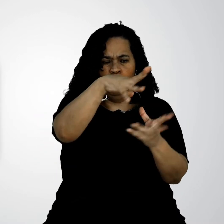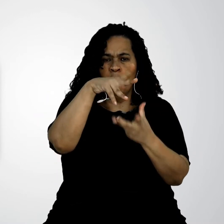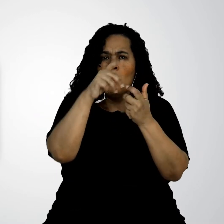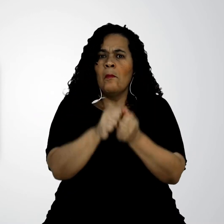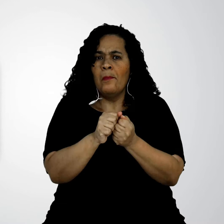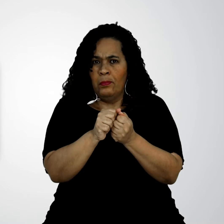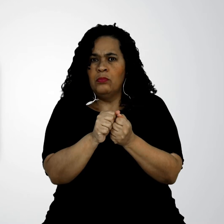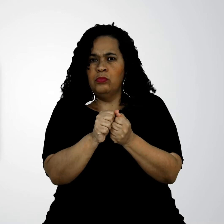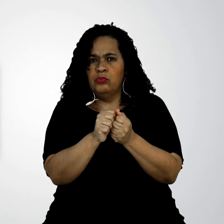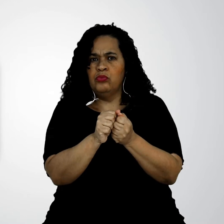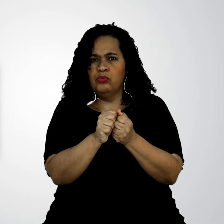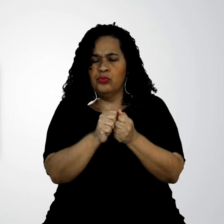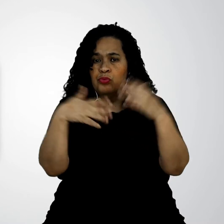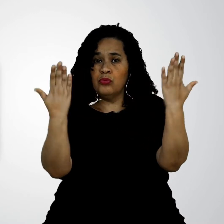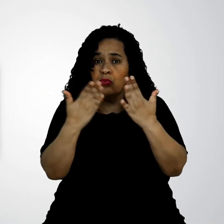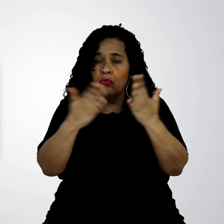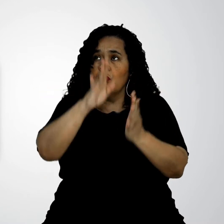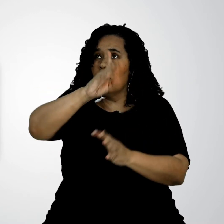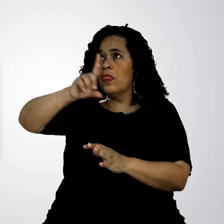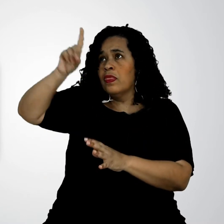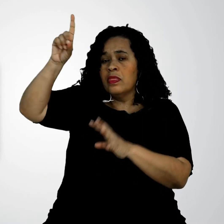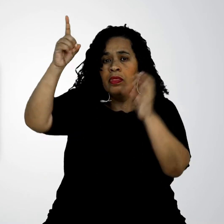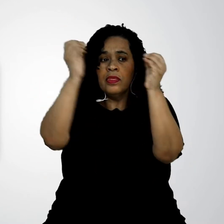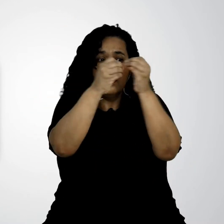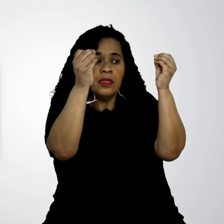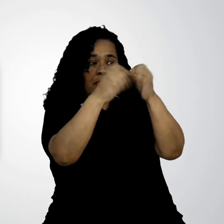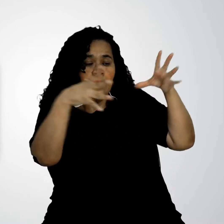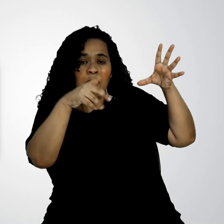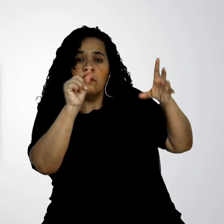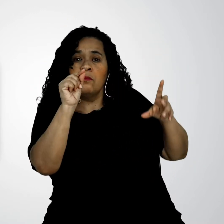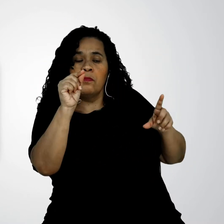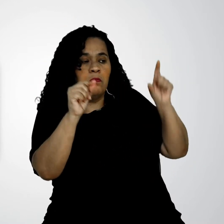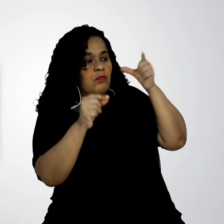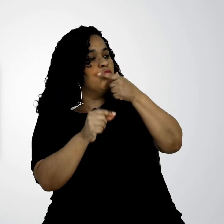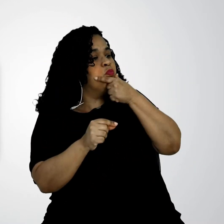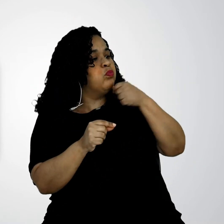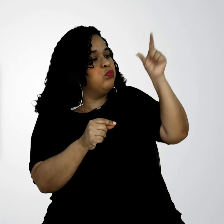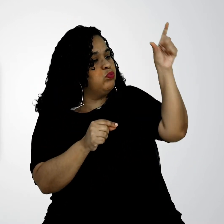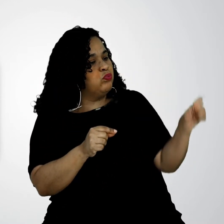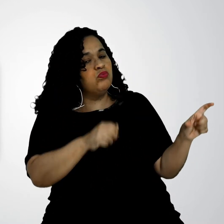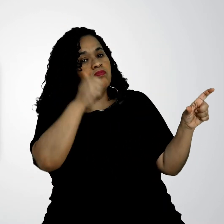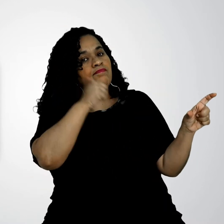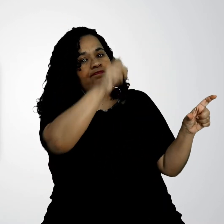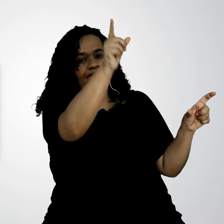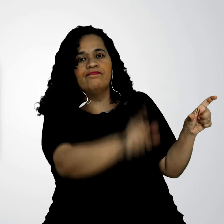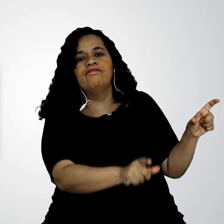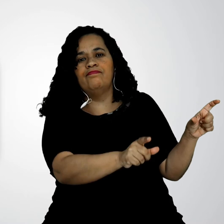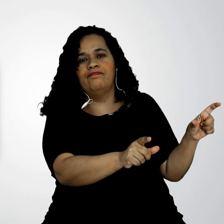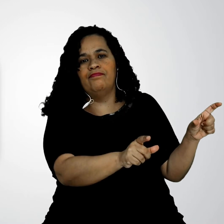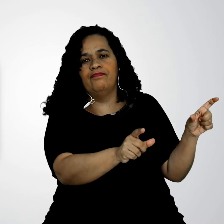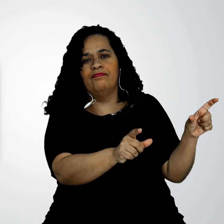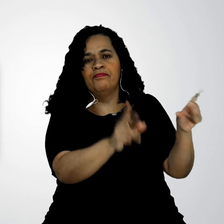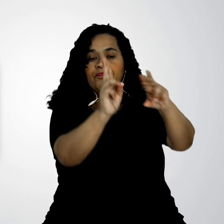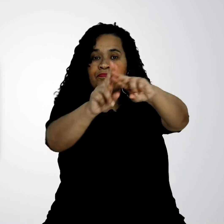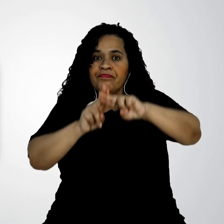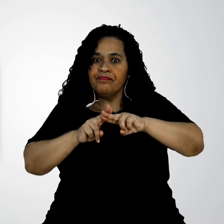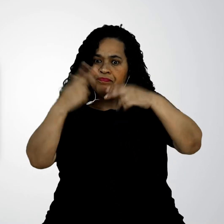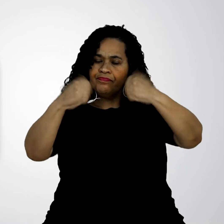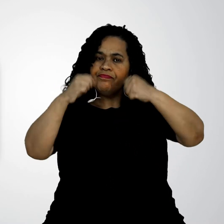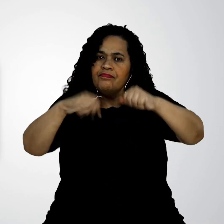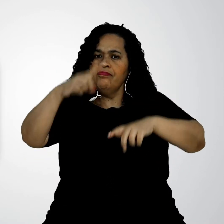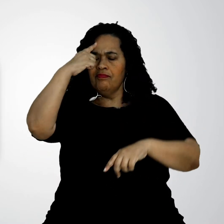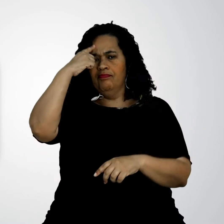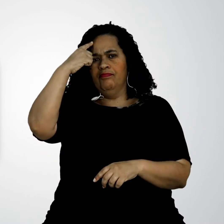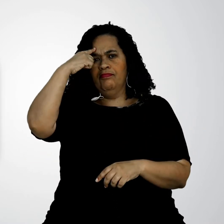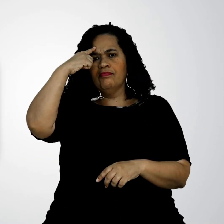há toda uma desestrutura social que está acontecendo, né? Então, a gente tem que pensar a respeito disso. De fato, o mundo precisa de